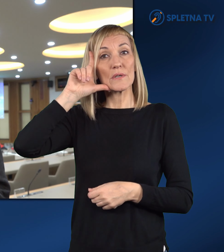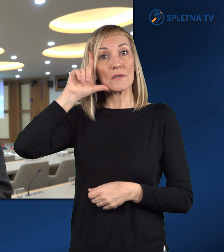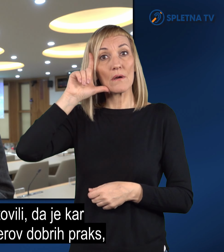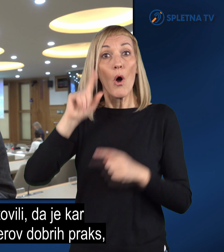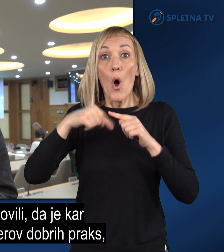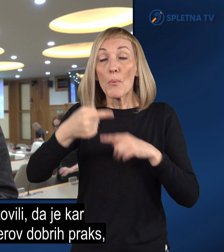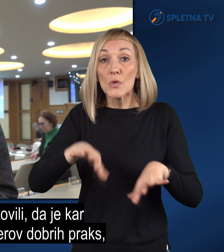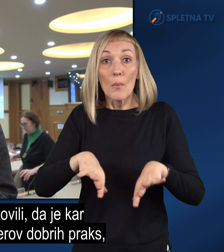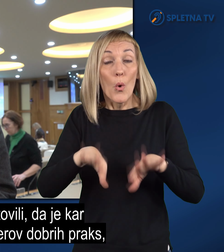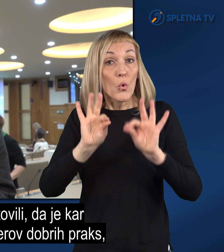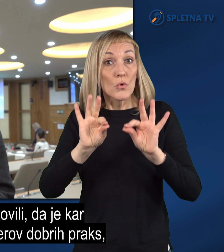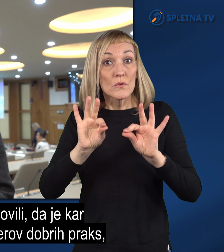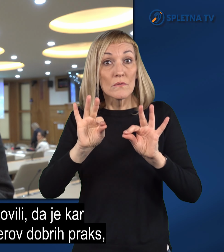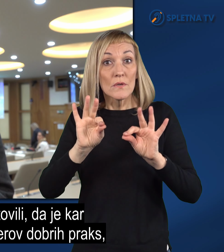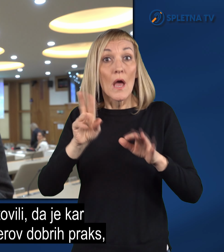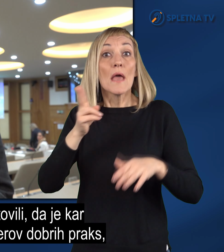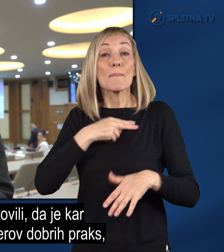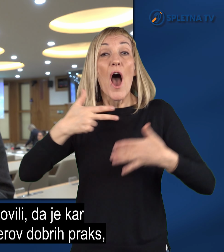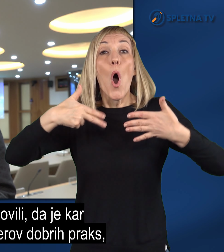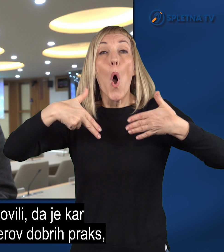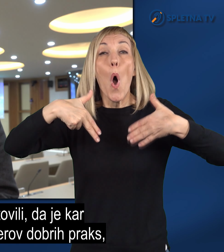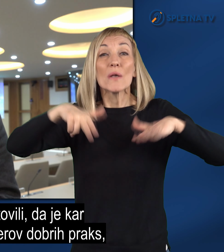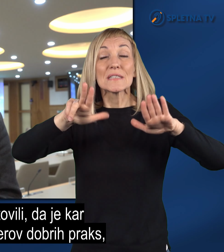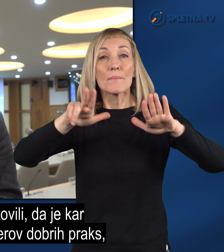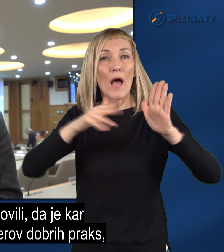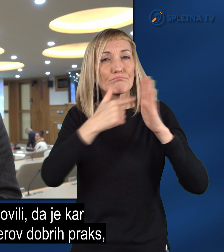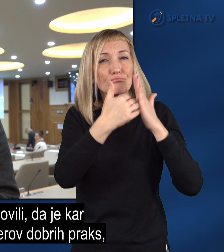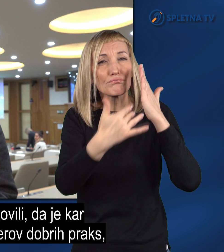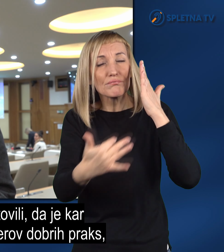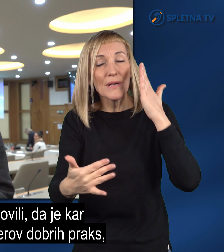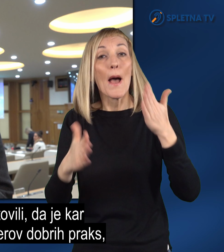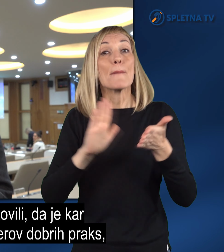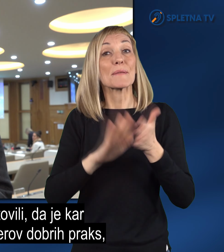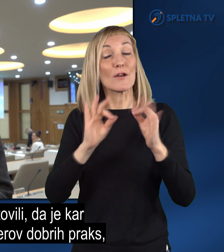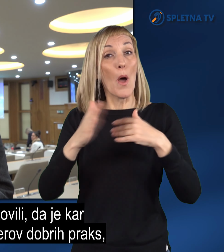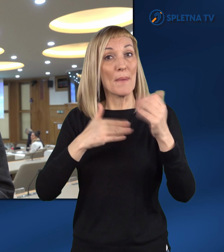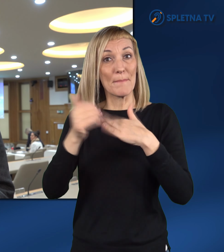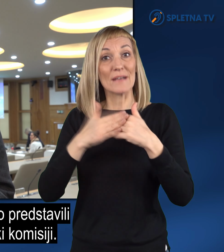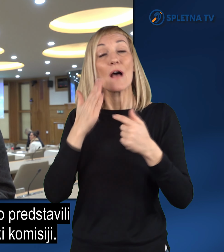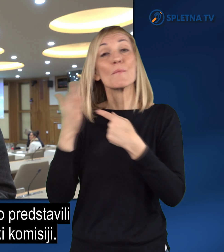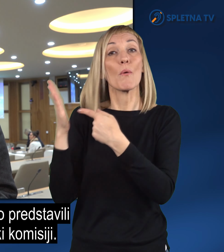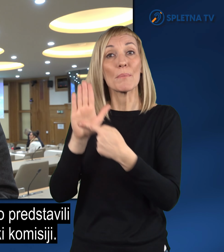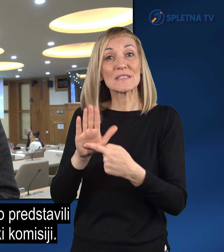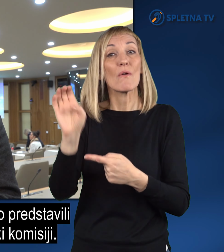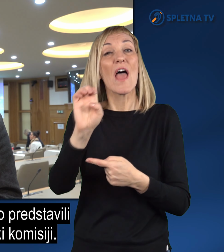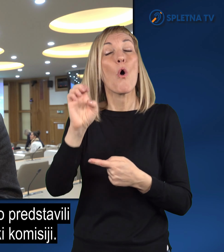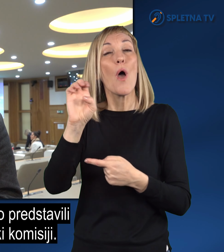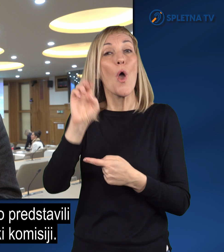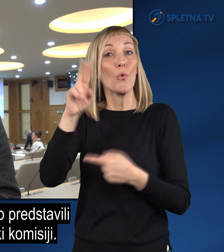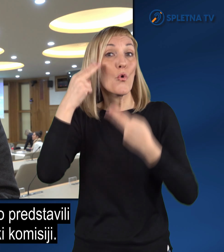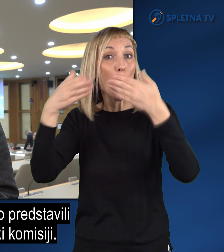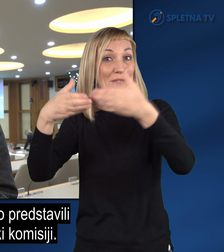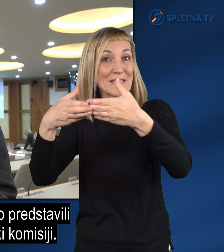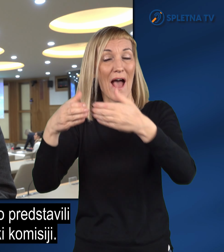glavnih, smo pa ugotovili, da imamo kar 18 primerov dobrih prakse, ki jih bomo predstavili